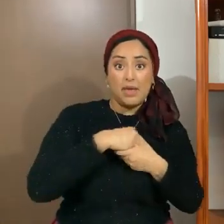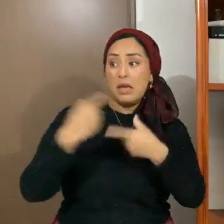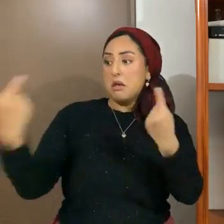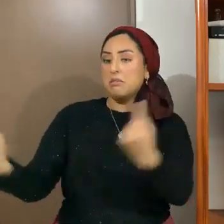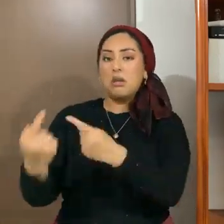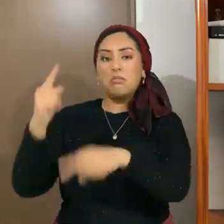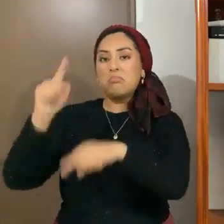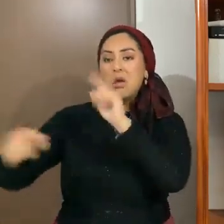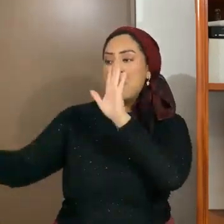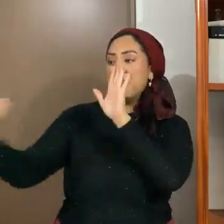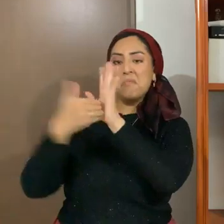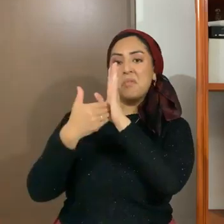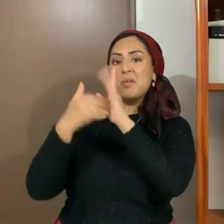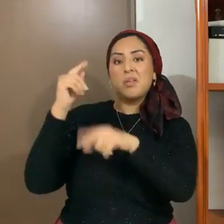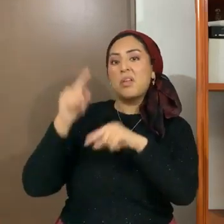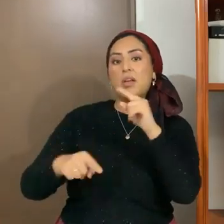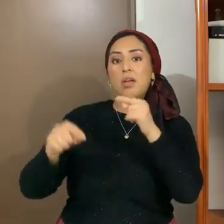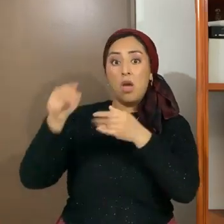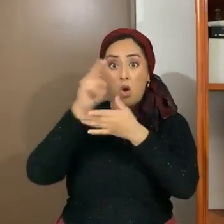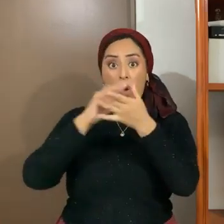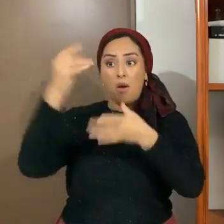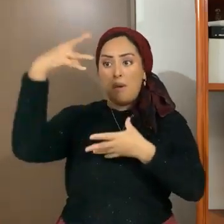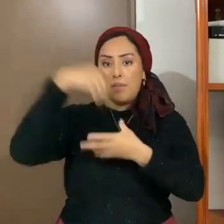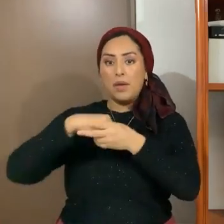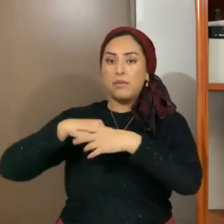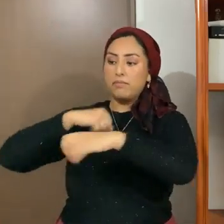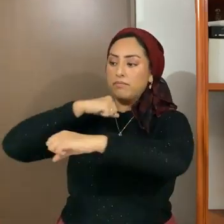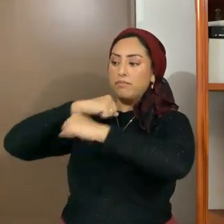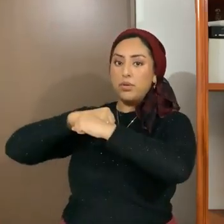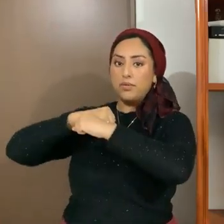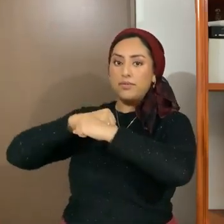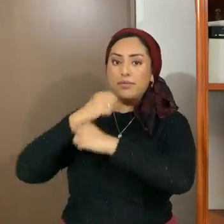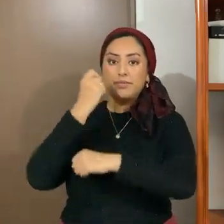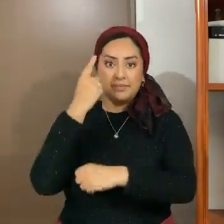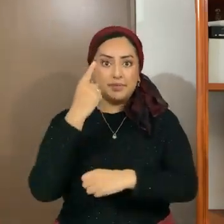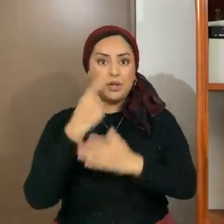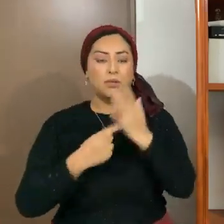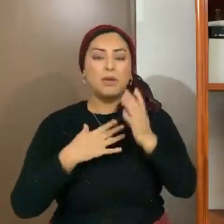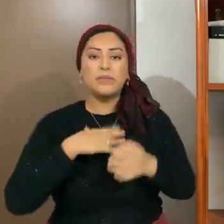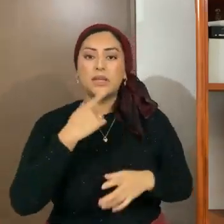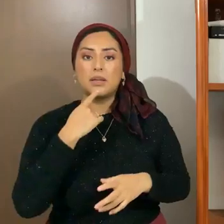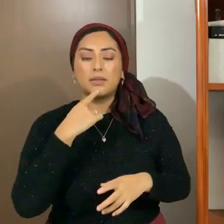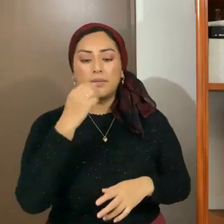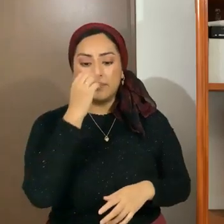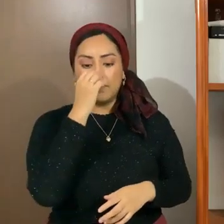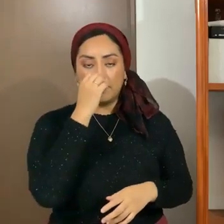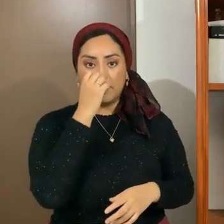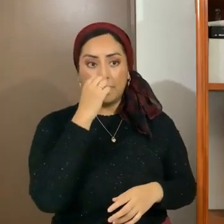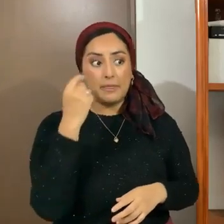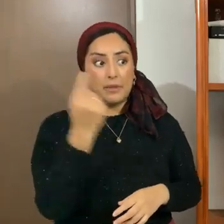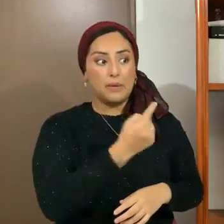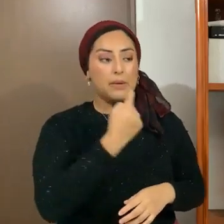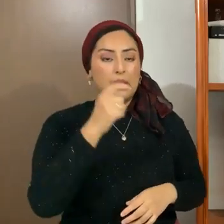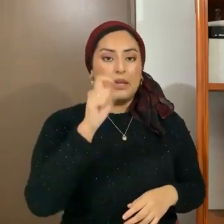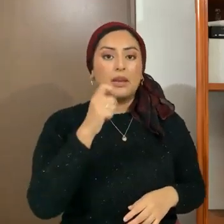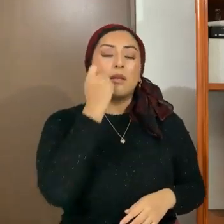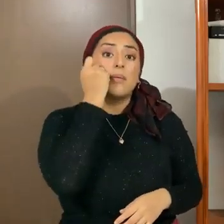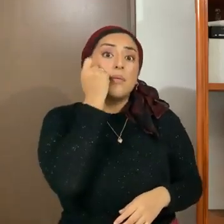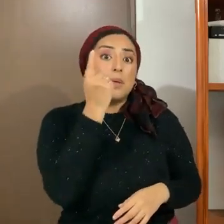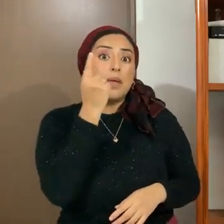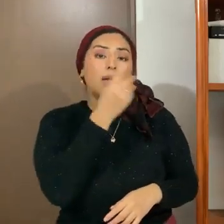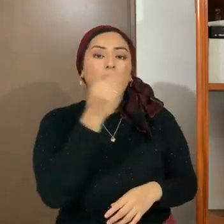estará en pecado. ¿Por qué? Porque el Ruach HaKodesh mora en él. Entonces, tenemos que entender y